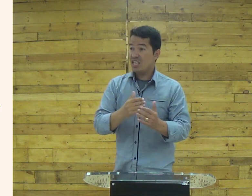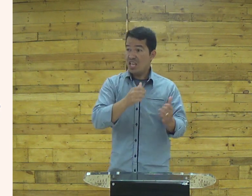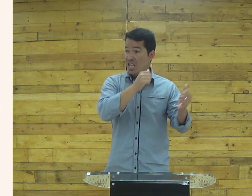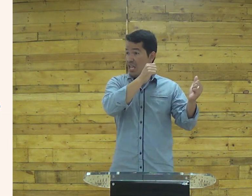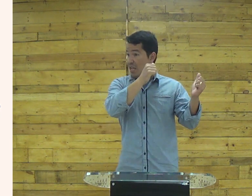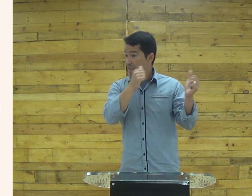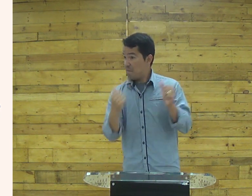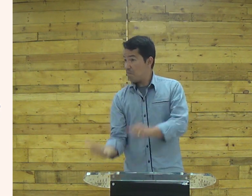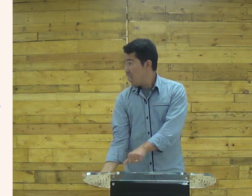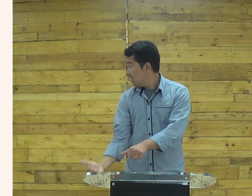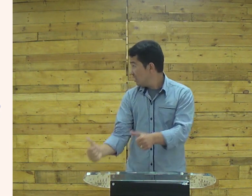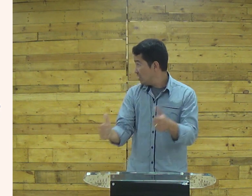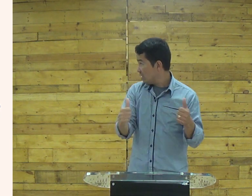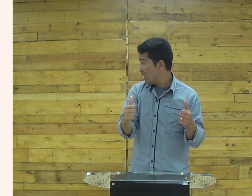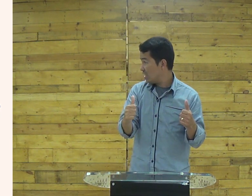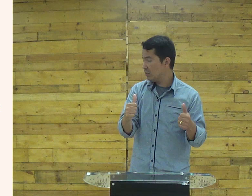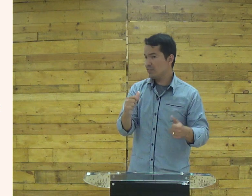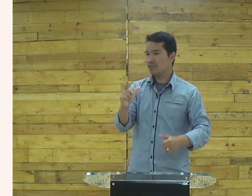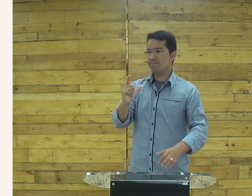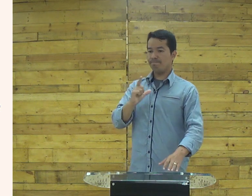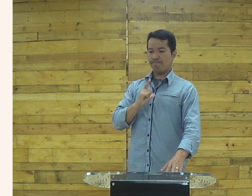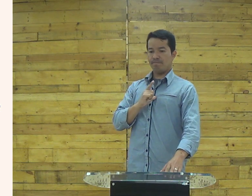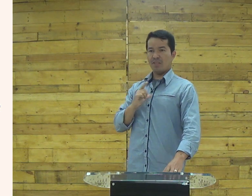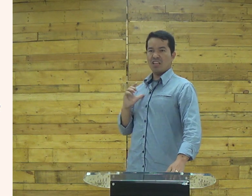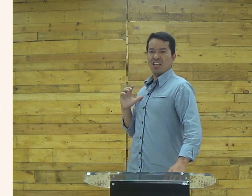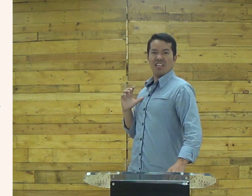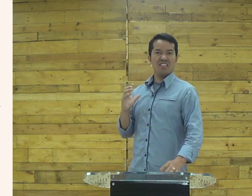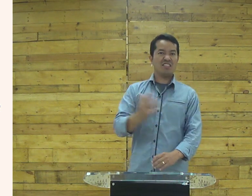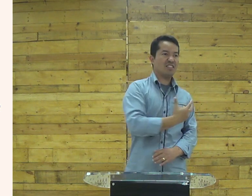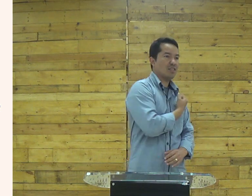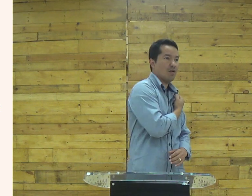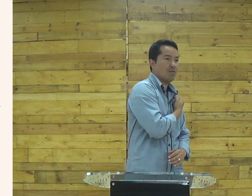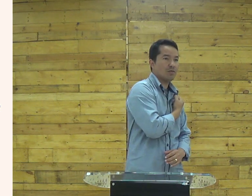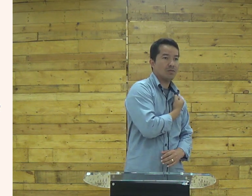que crer e for batizada será salva.